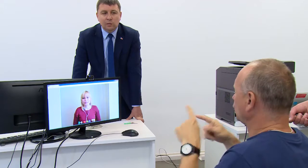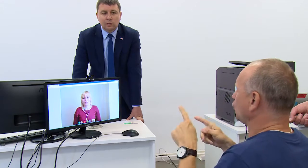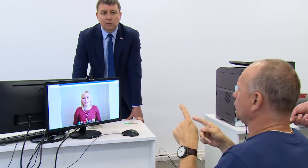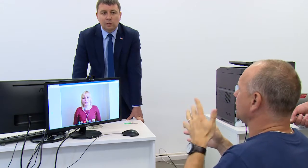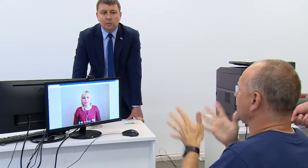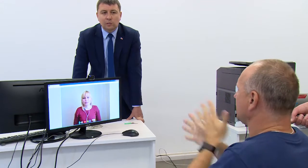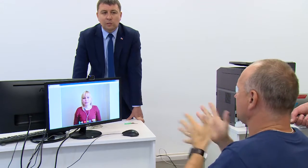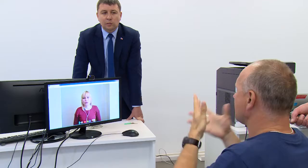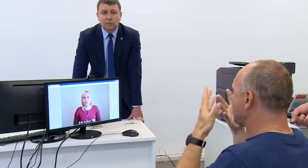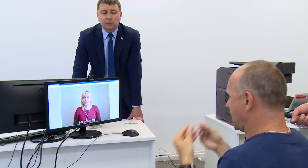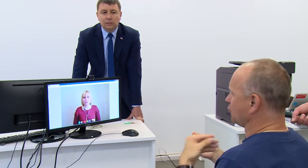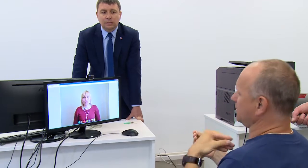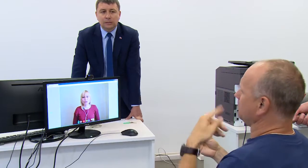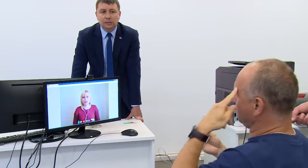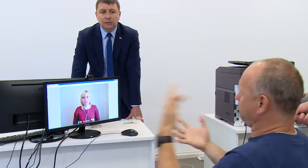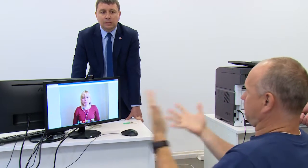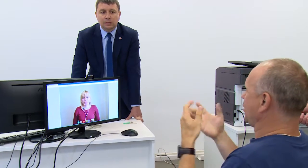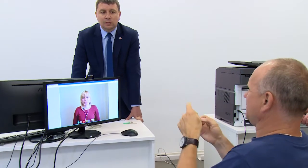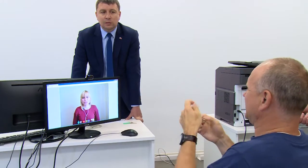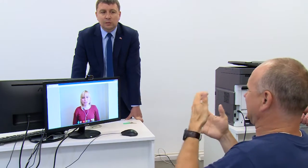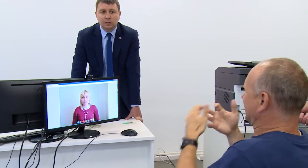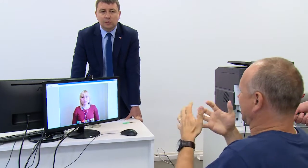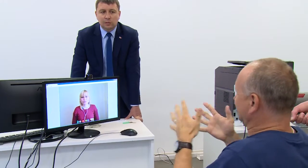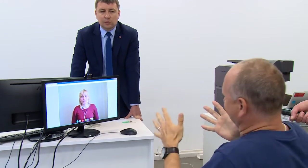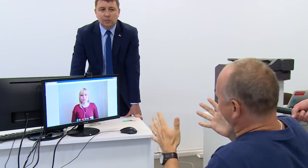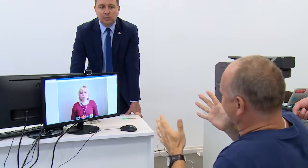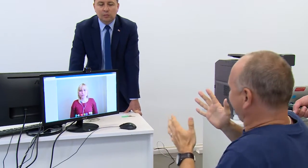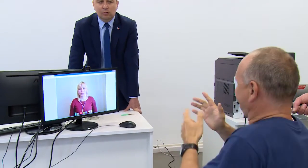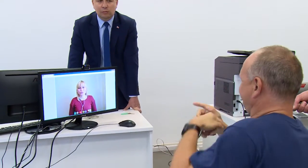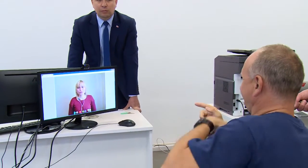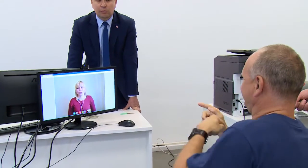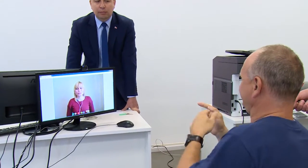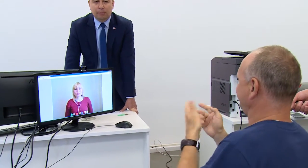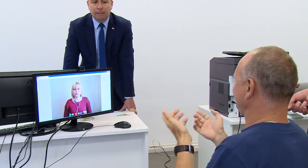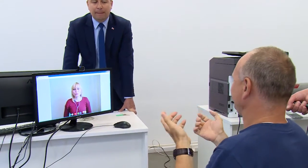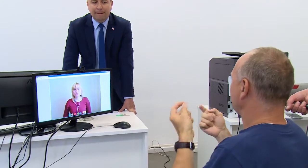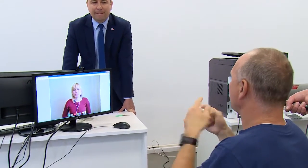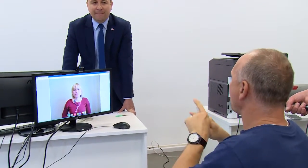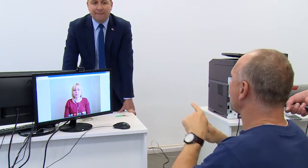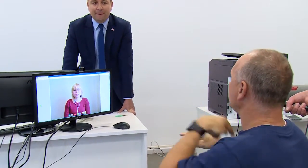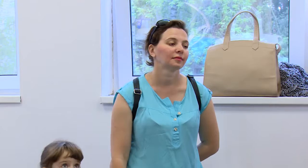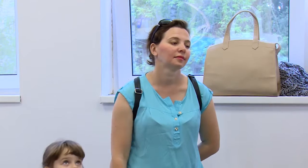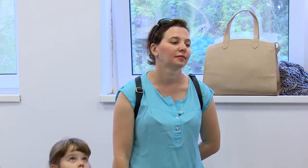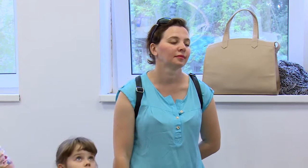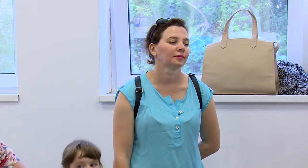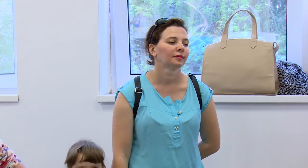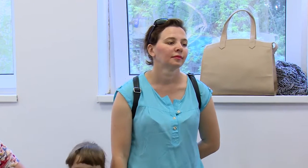программы, давались разъяснения по оказанию одной из услуг многофункционального центра. В данном случае это касалось подачи документов